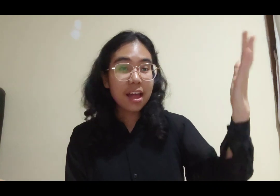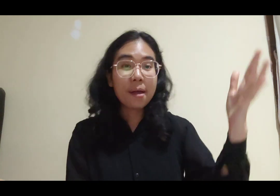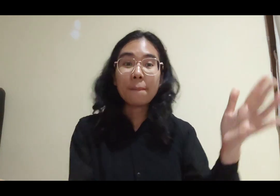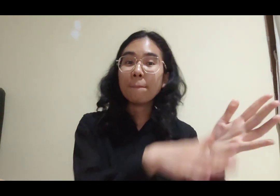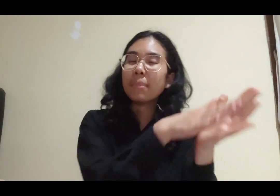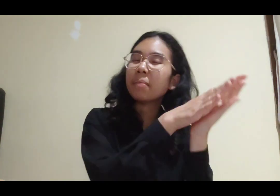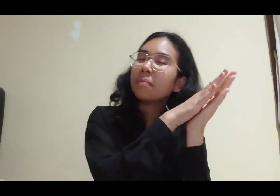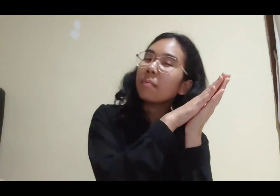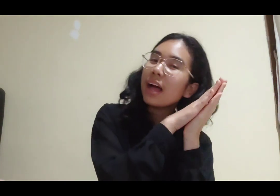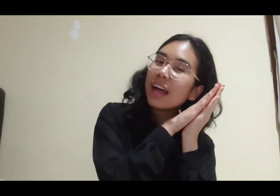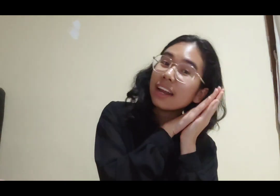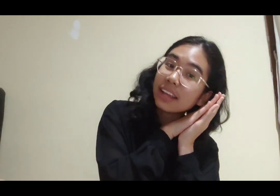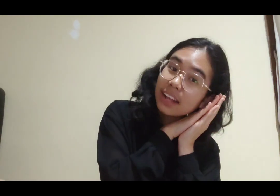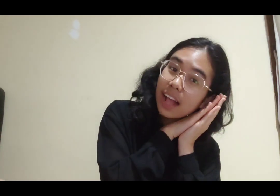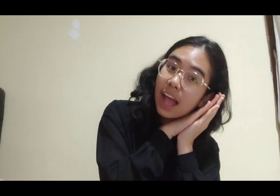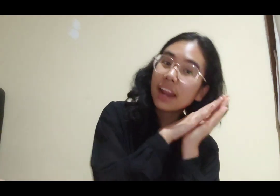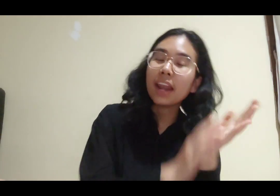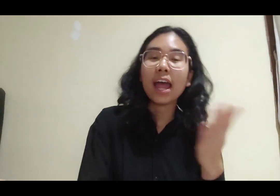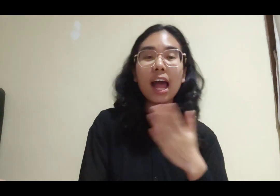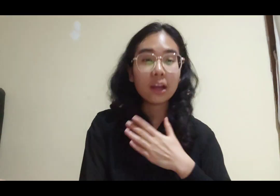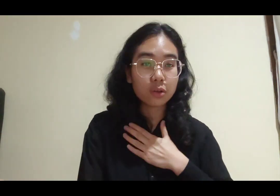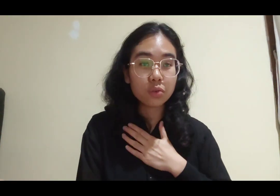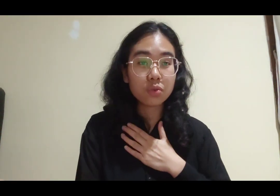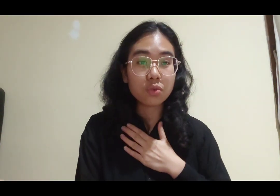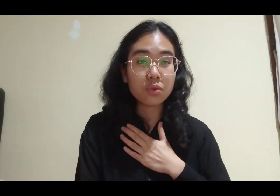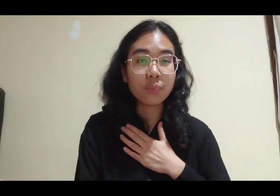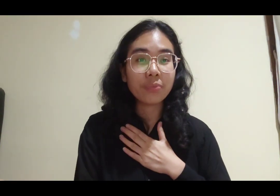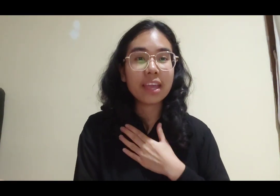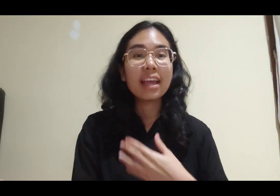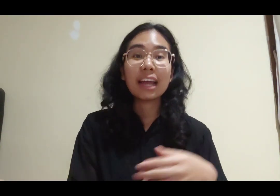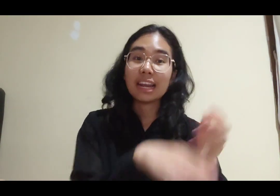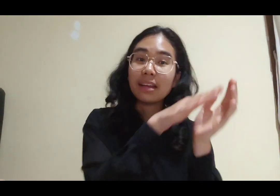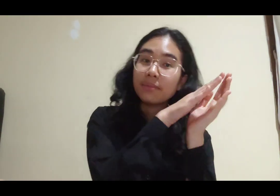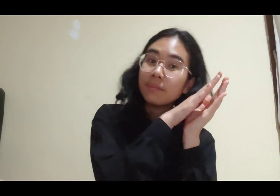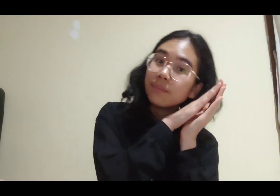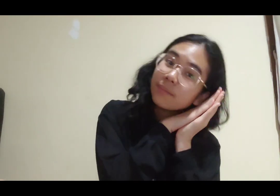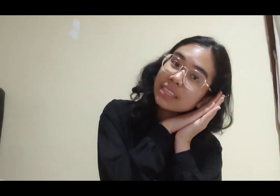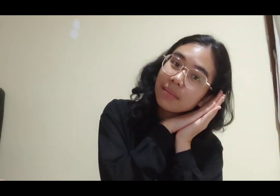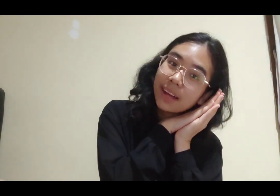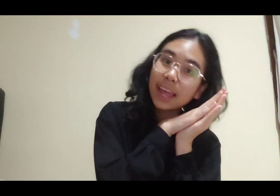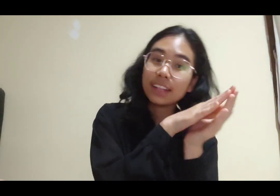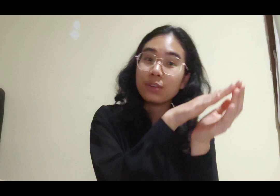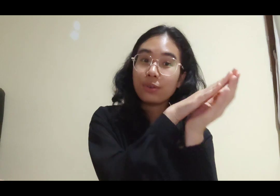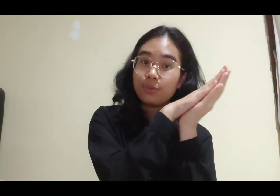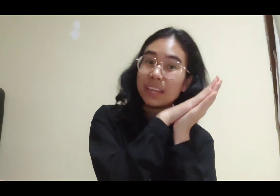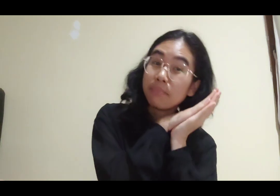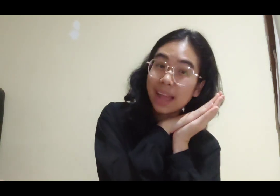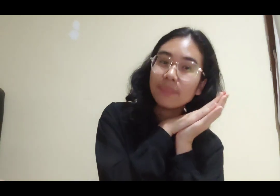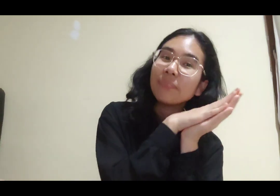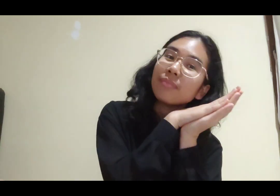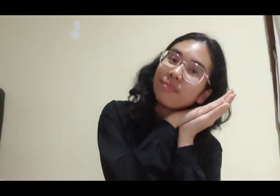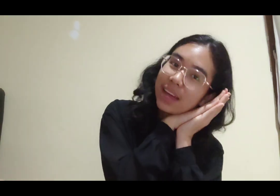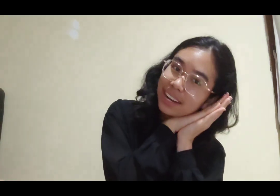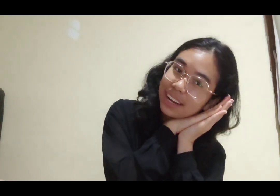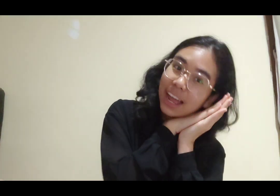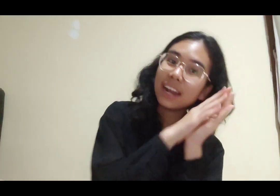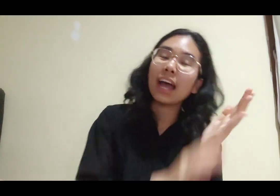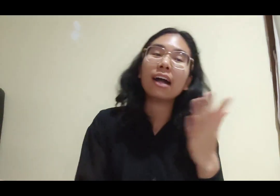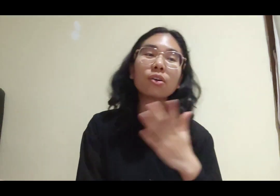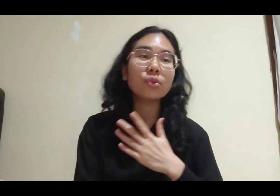Dia membaringkan aku. Karena sama kayak tidur, mirip ya. Membaringkan